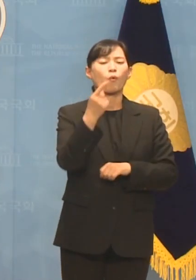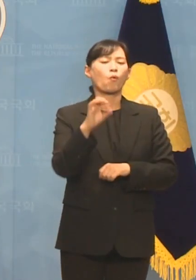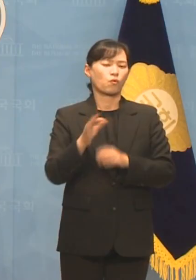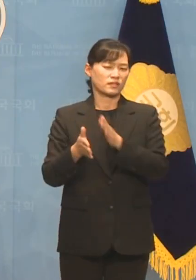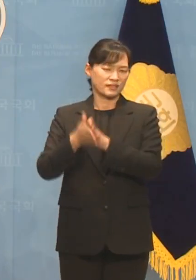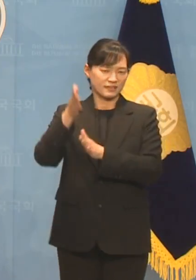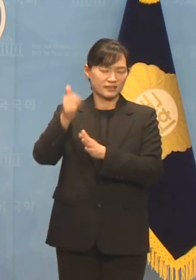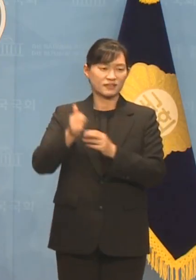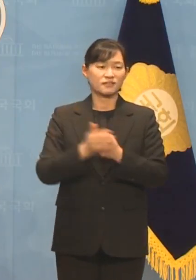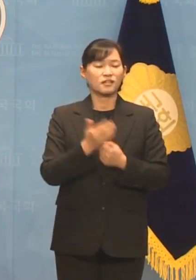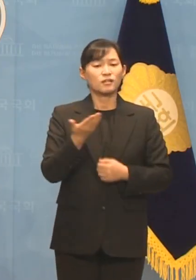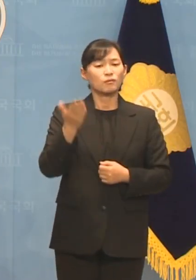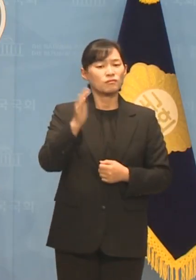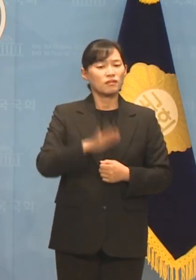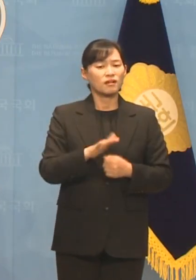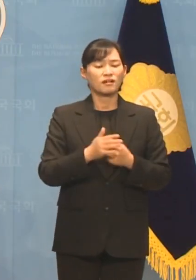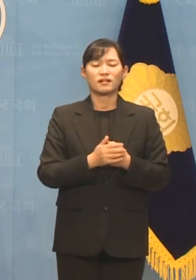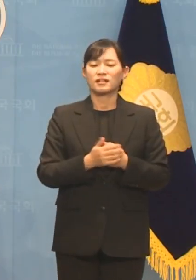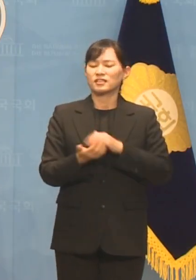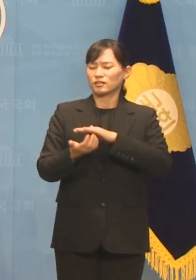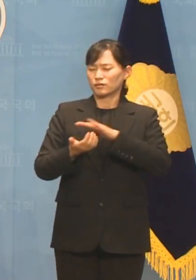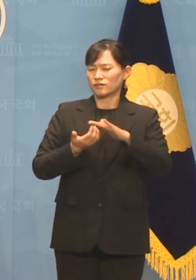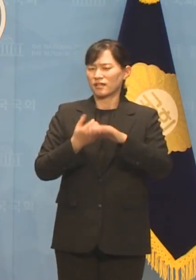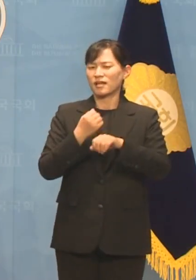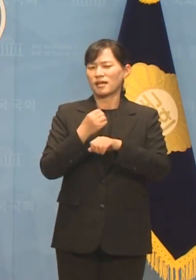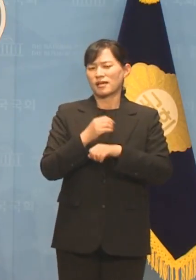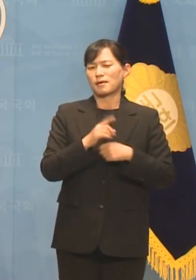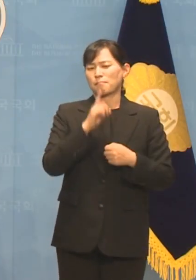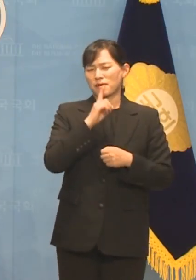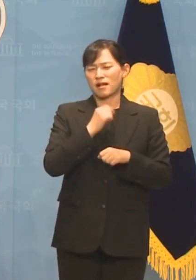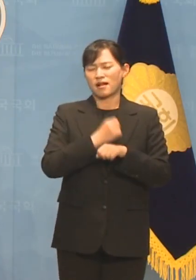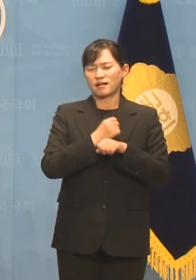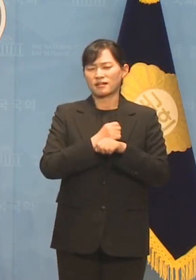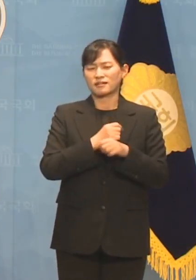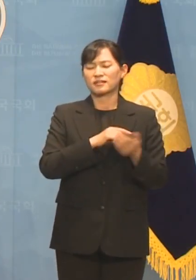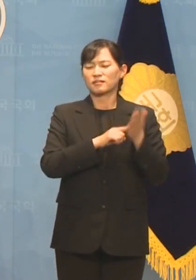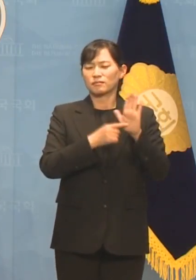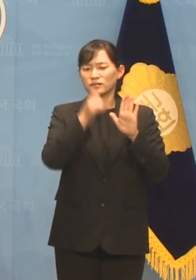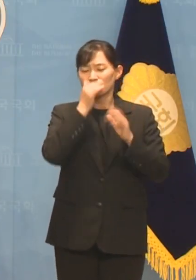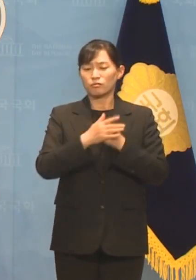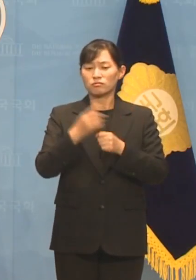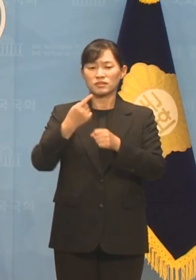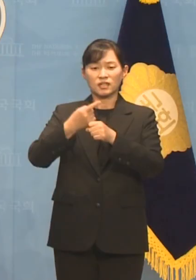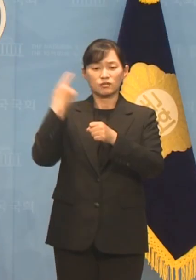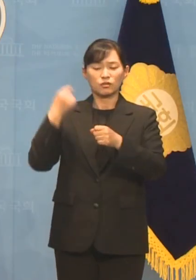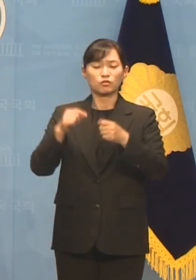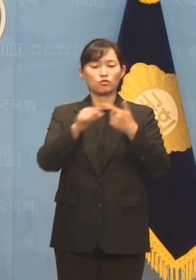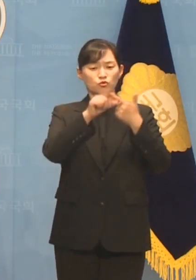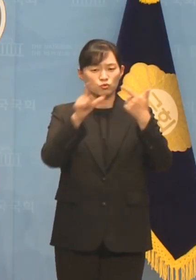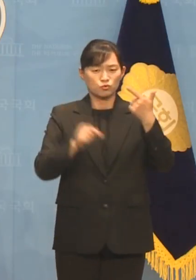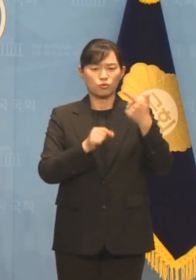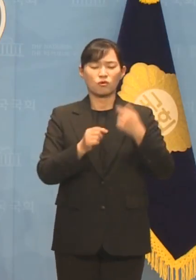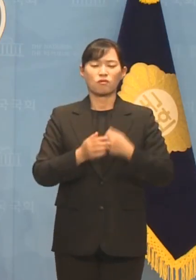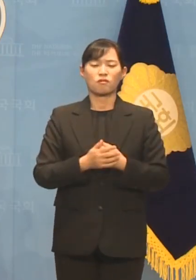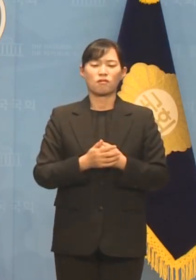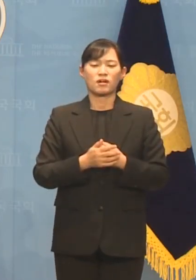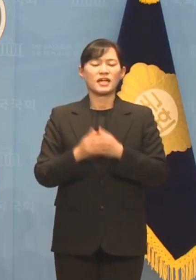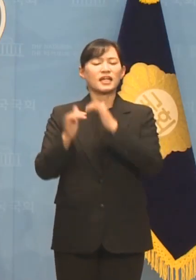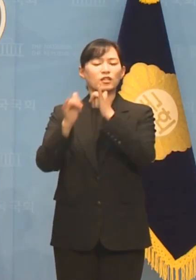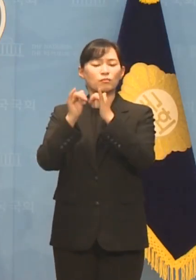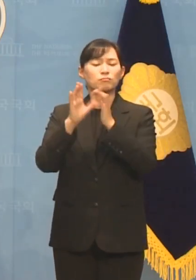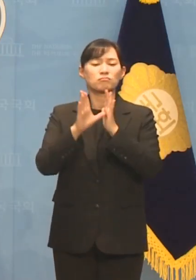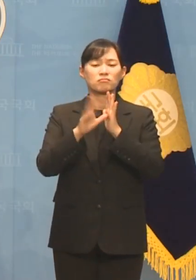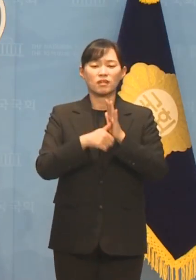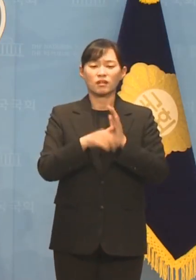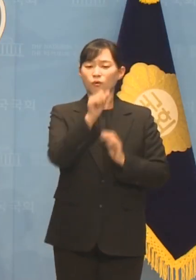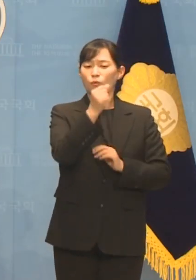시장입니다. 하지만 대선 행보 전 해명해야 할 발언이 있습니다. 작년 6월 주간조선과의 인터뷰에서